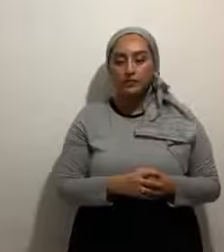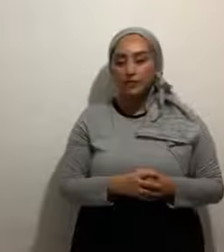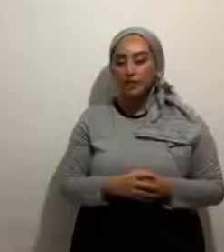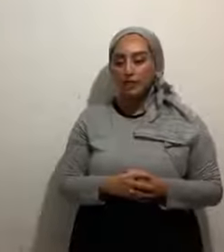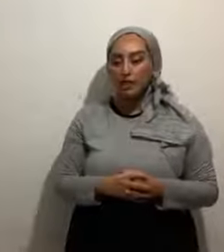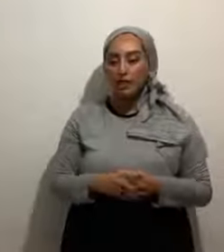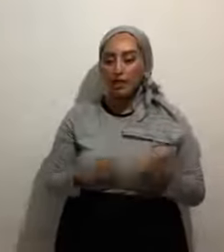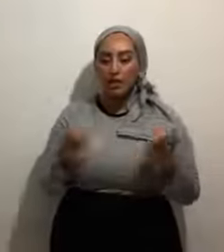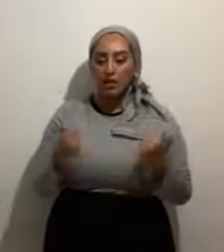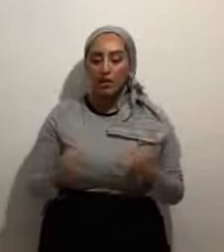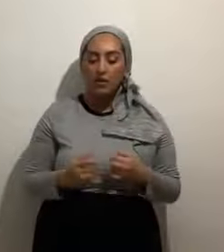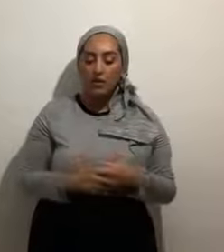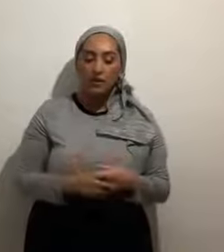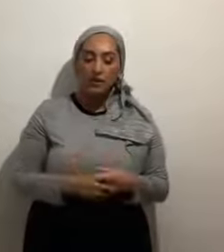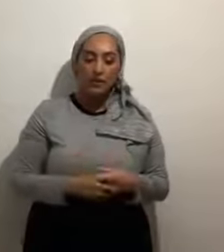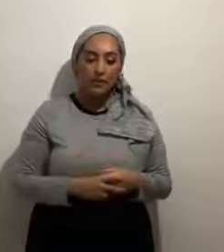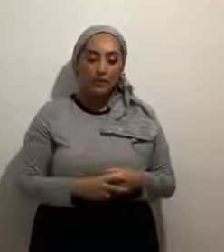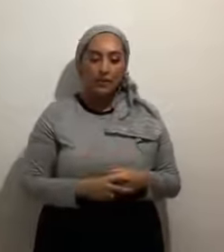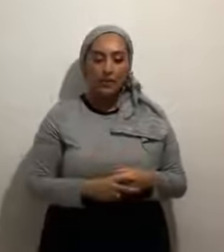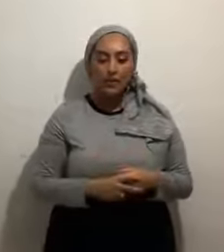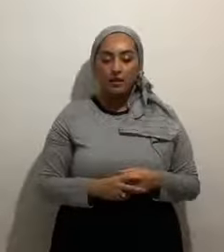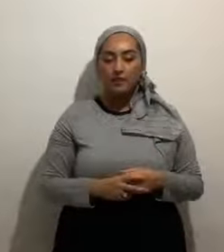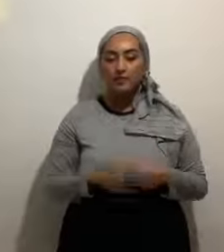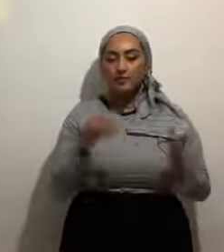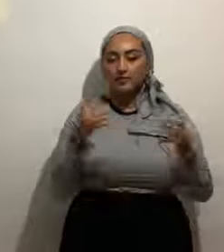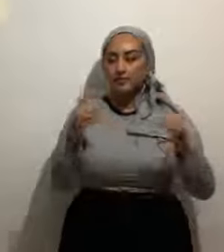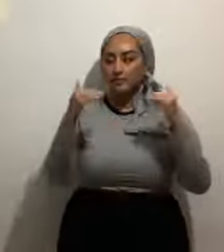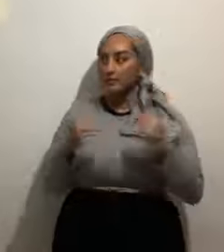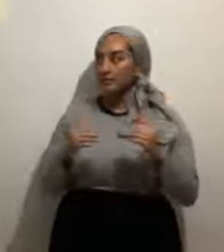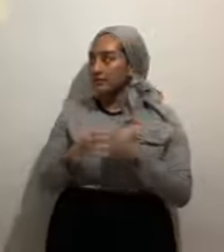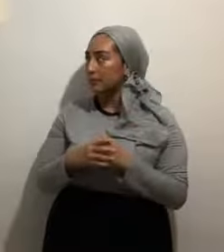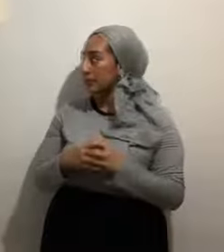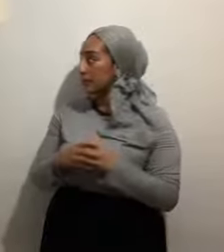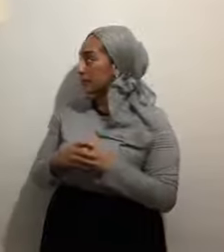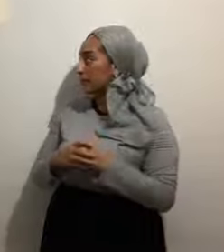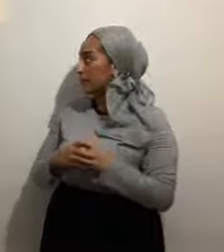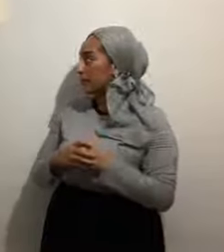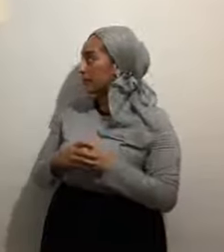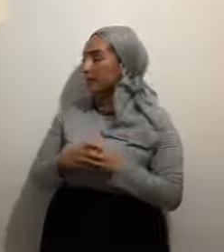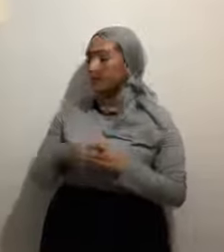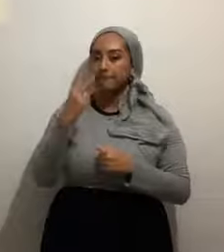Ahora, la siguiente. Miren,